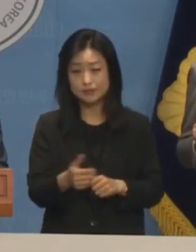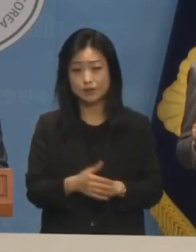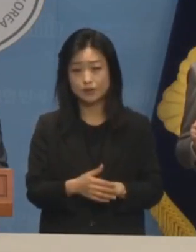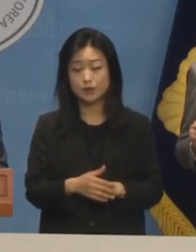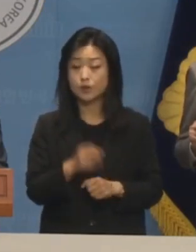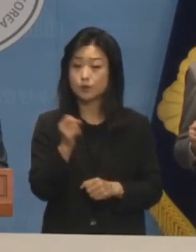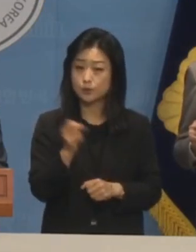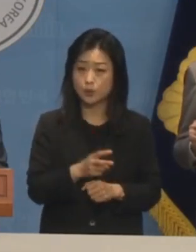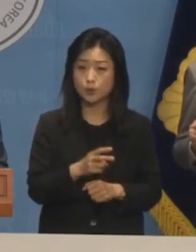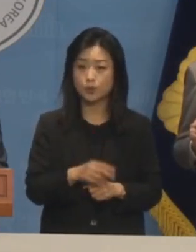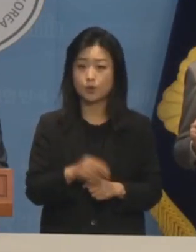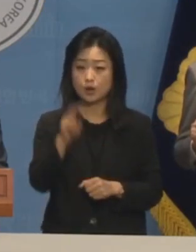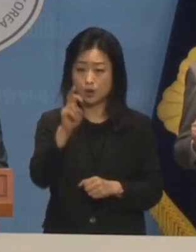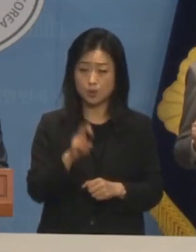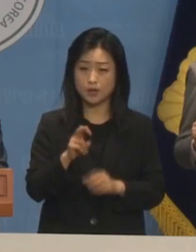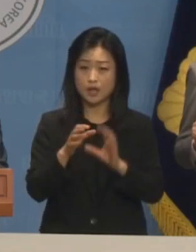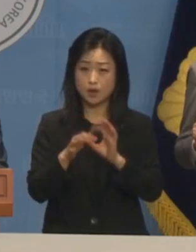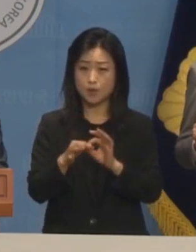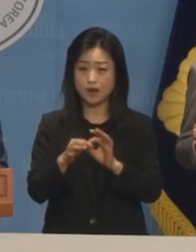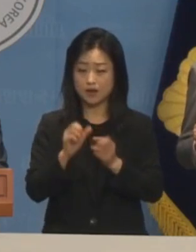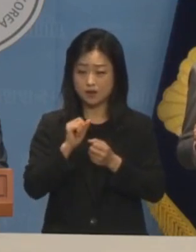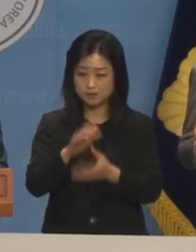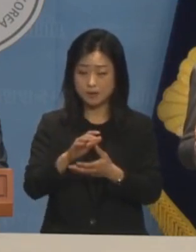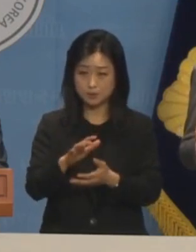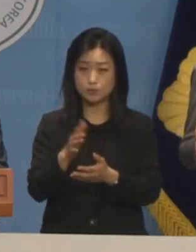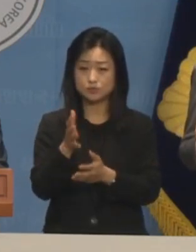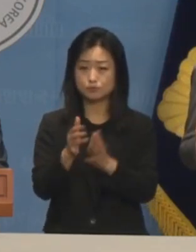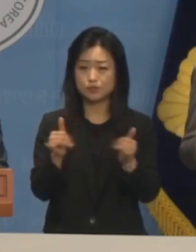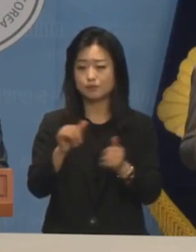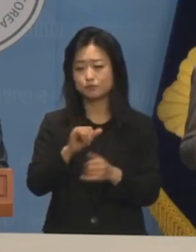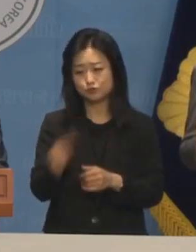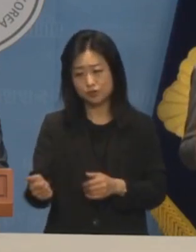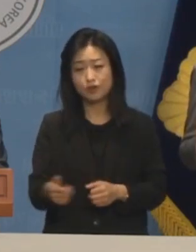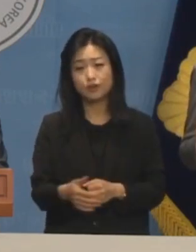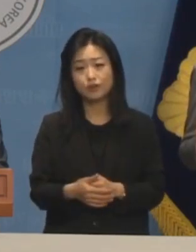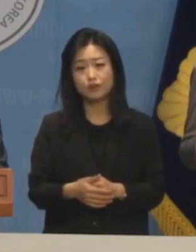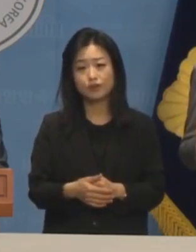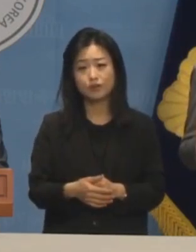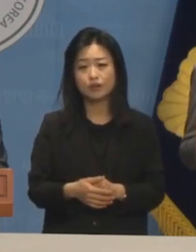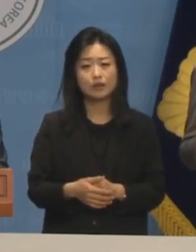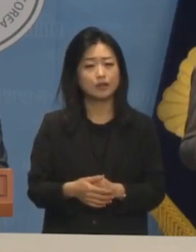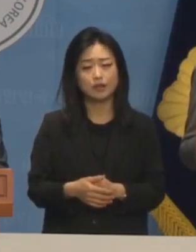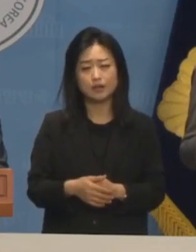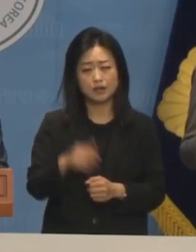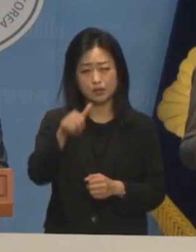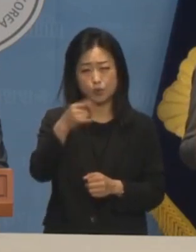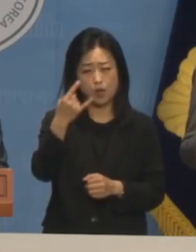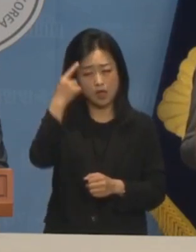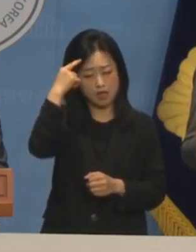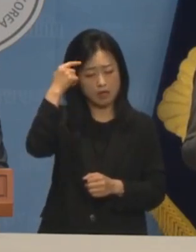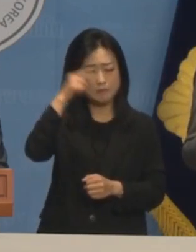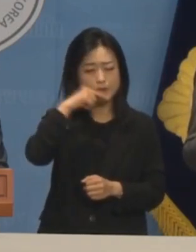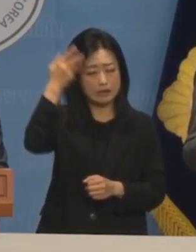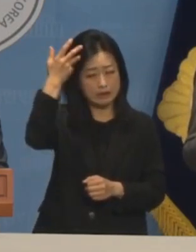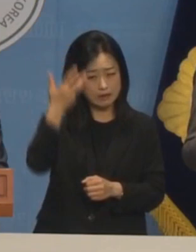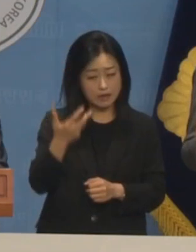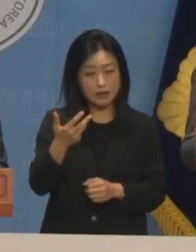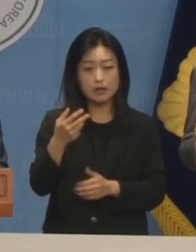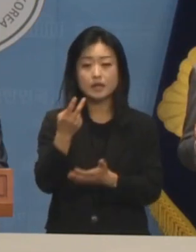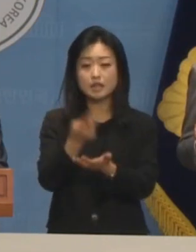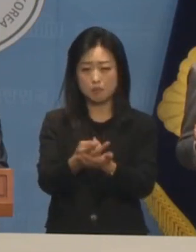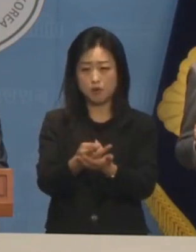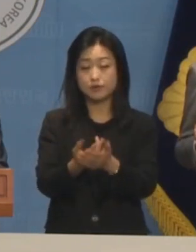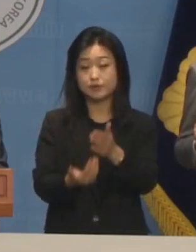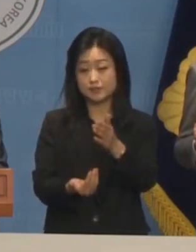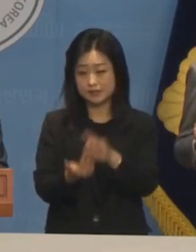같은 달 로켓 설치 대리점주가 사망하는 등 많은 사람들이 사망하거나 뇌출혈 등으로 입원하는 사고가